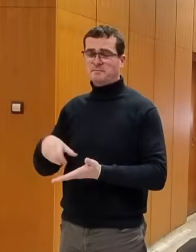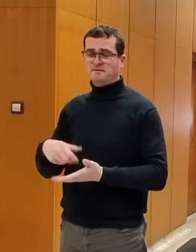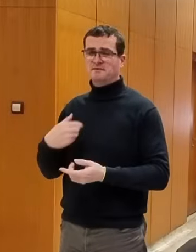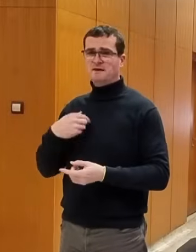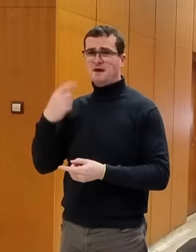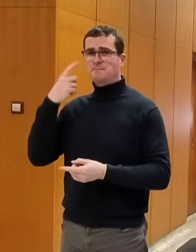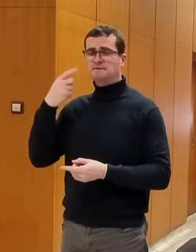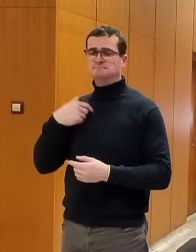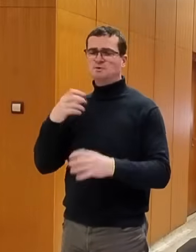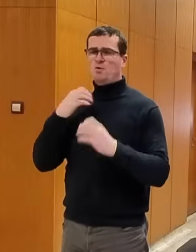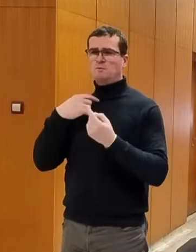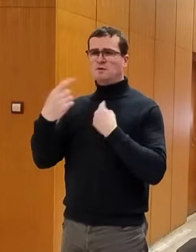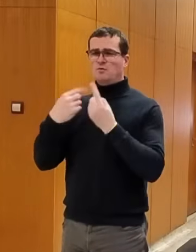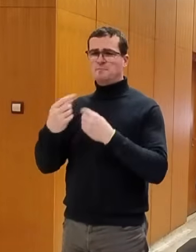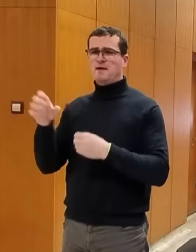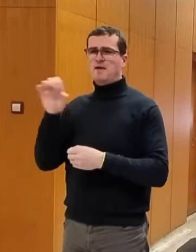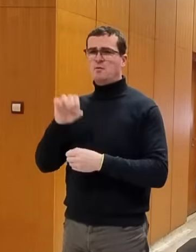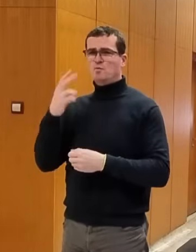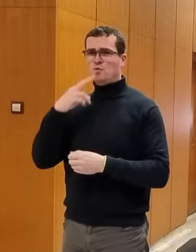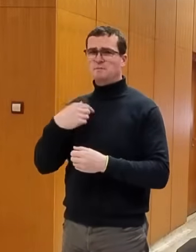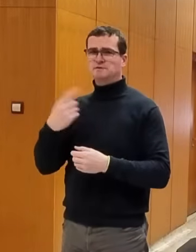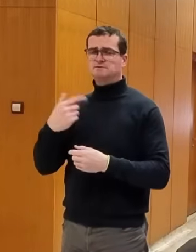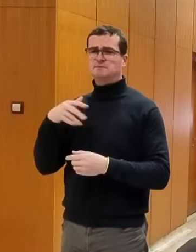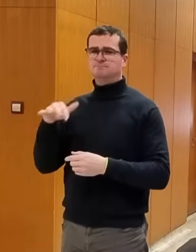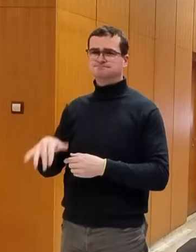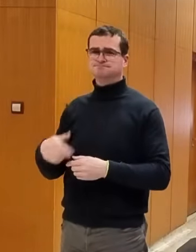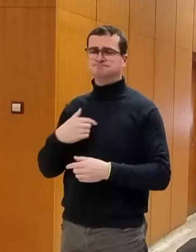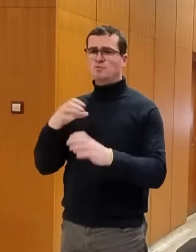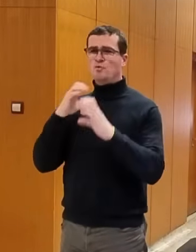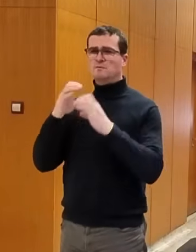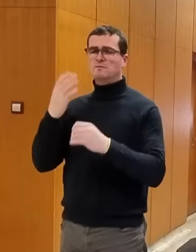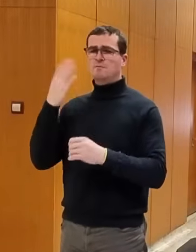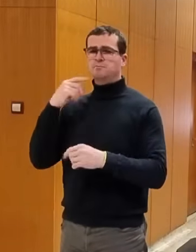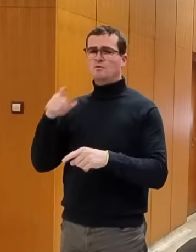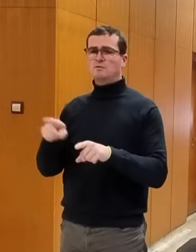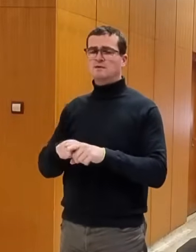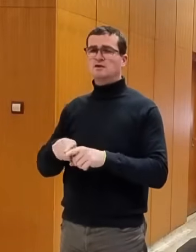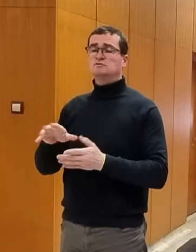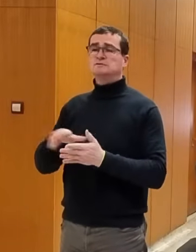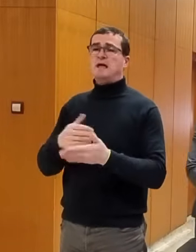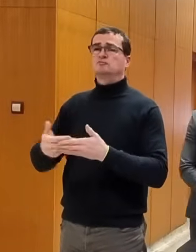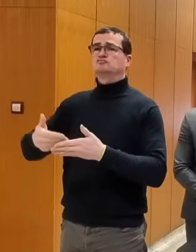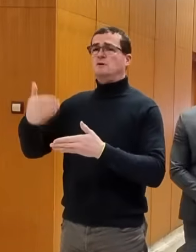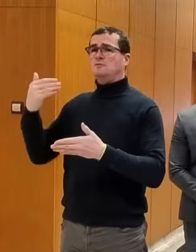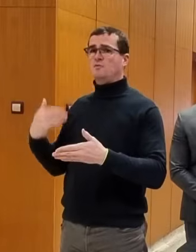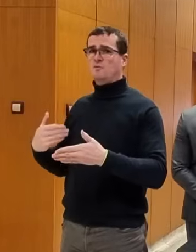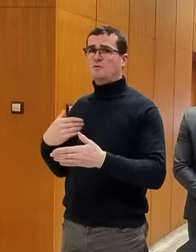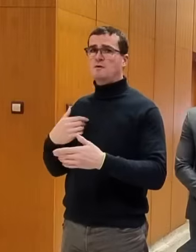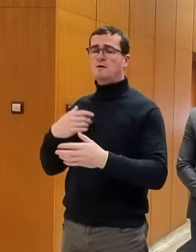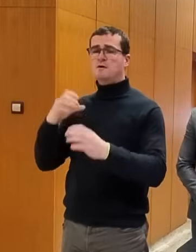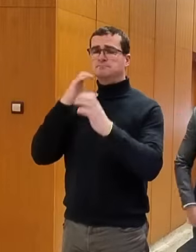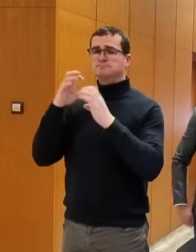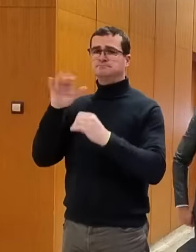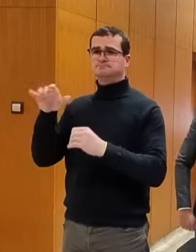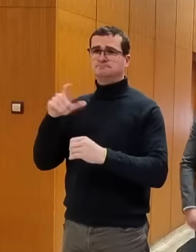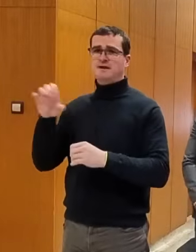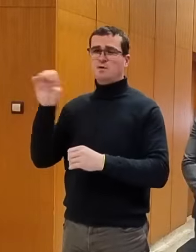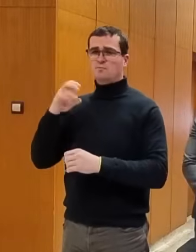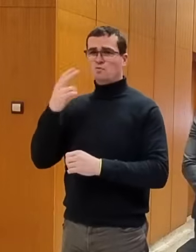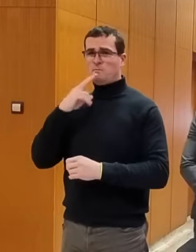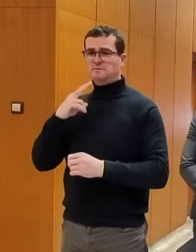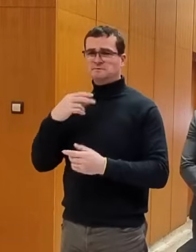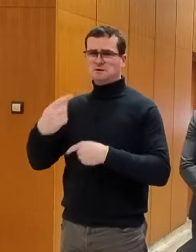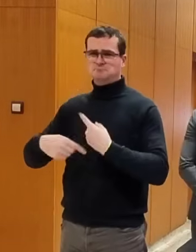Ja si myslím, my komunikujeme samozrejme s Európskou komisiou, boli sme to odkomunikovať ešte úplne na začiatku a komunikujeme s Európskou